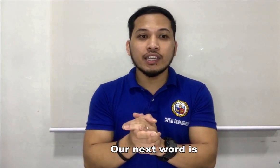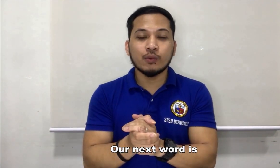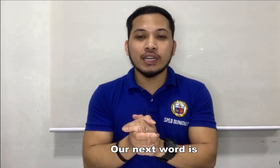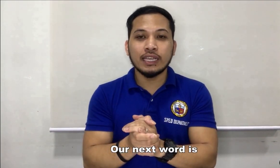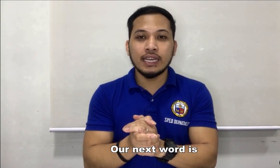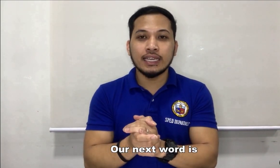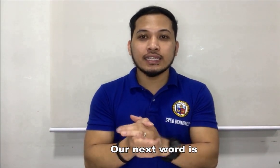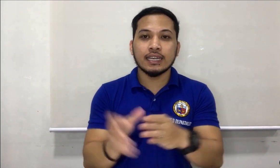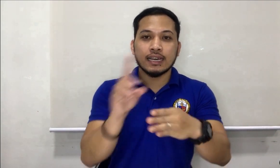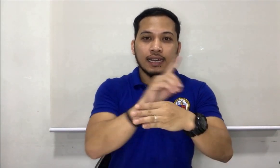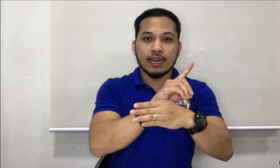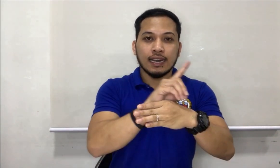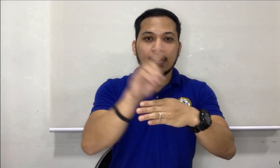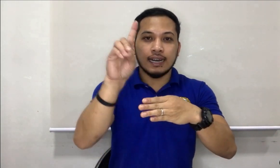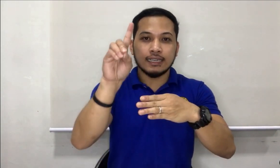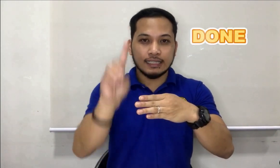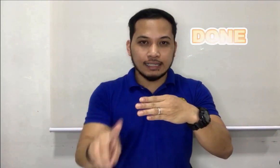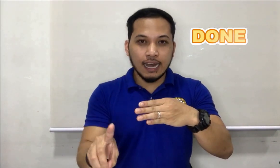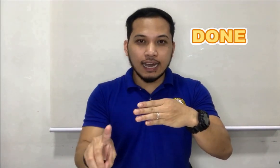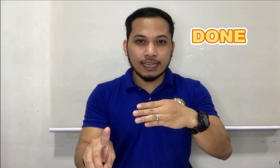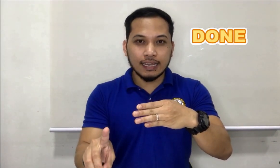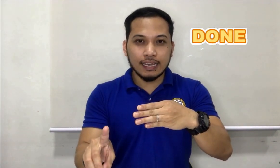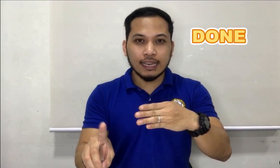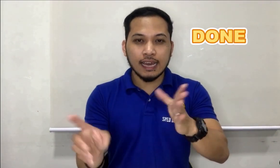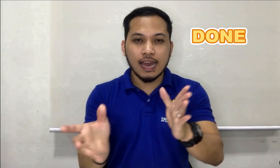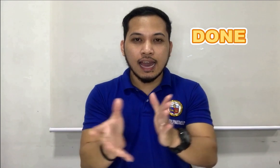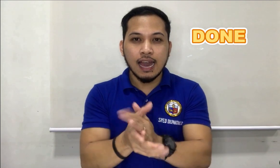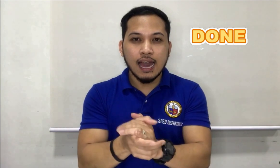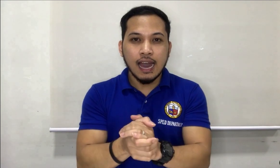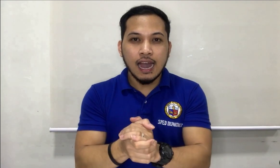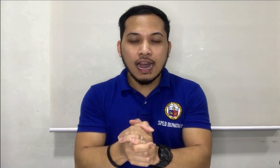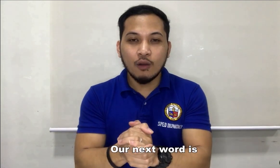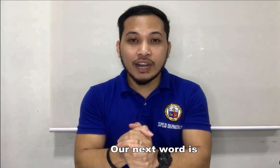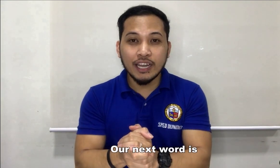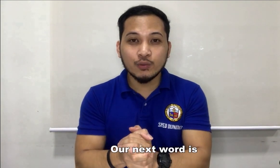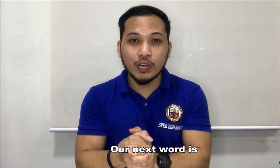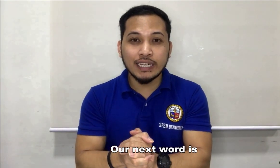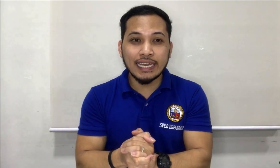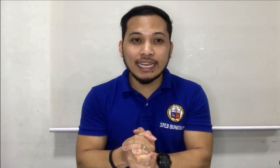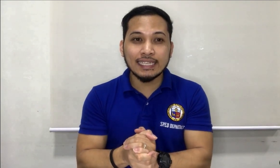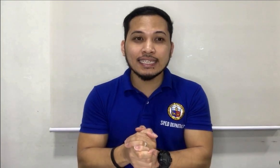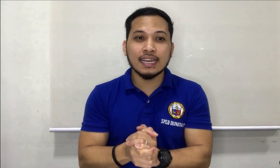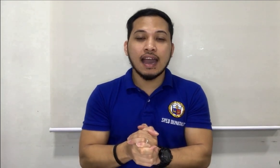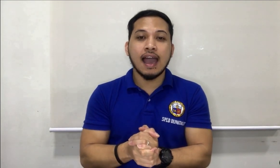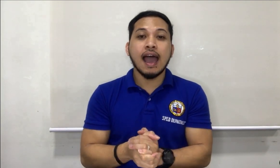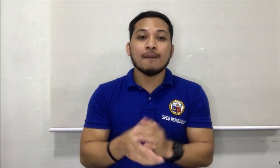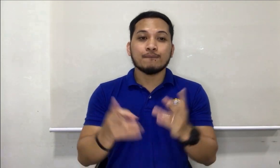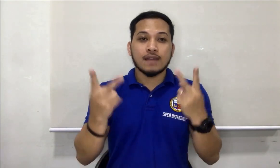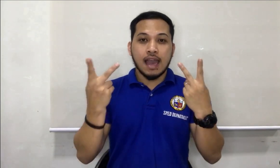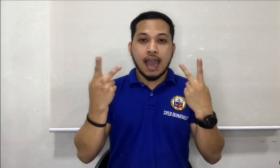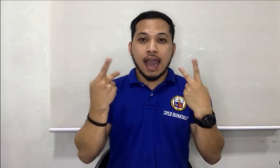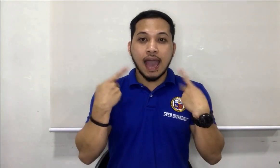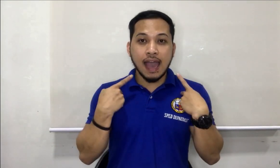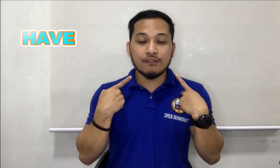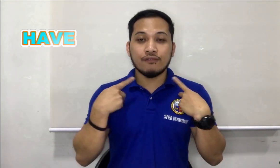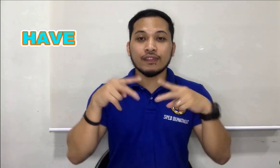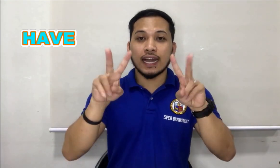Our next word is done. Our next word is have.